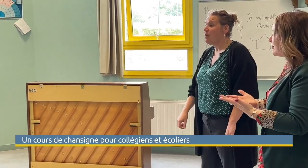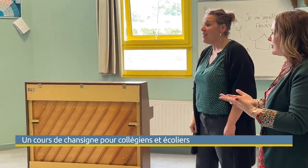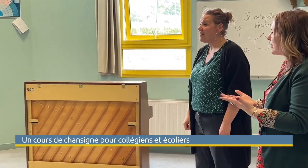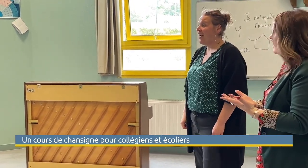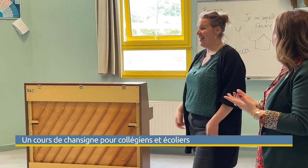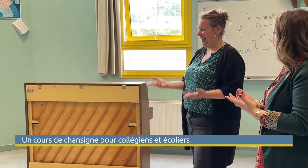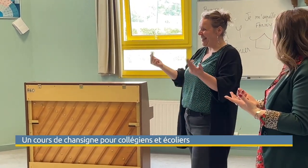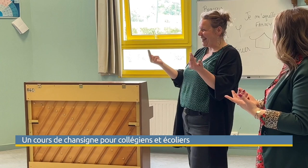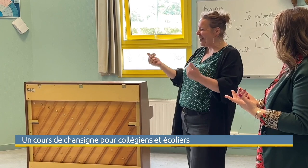faire ça ?